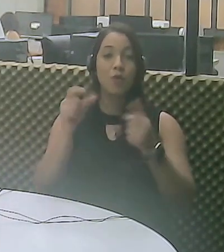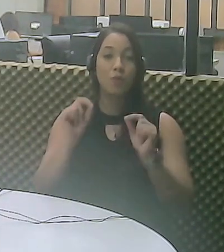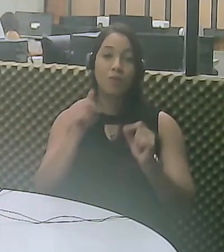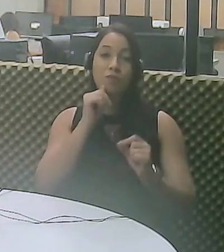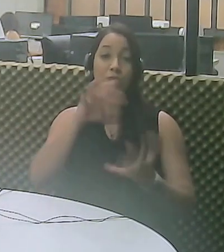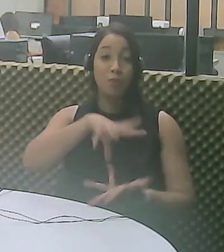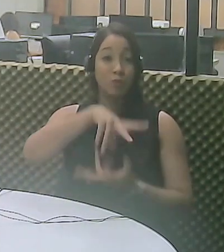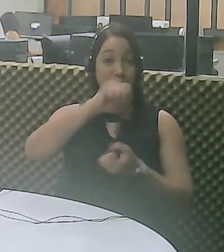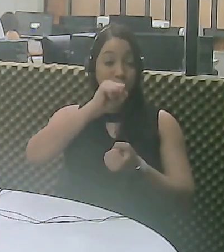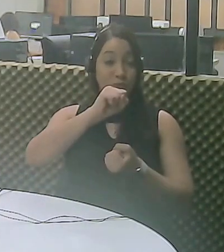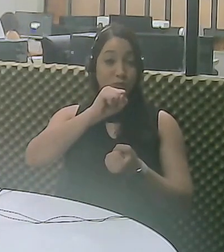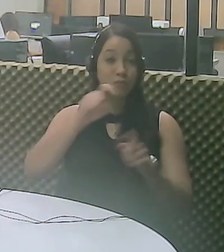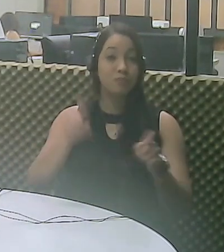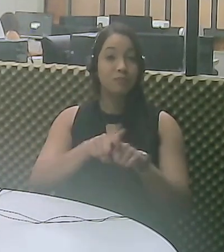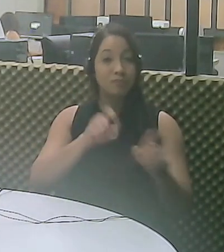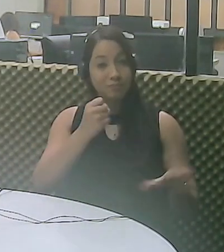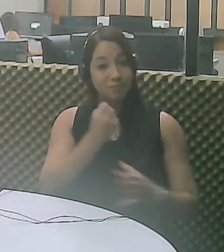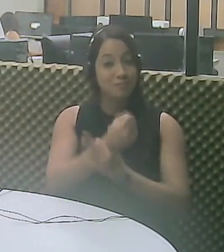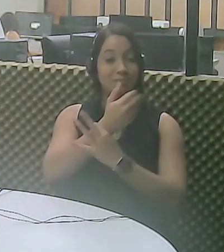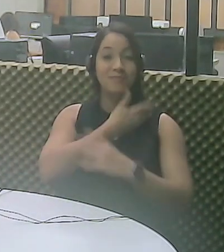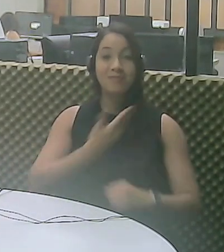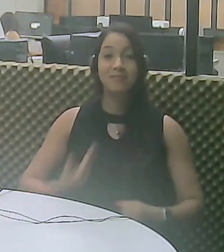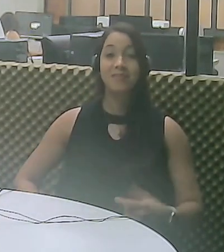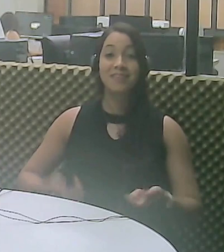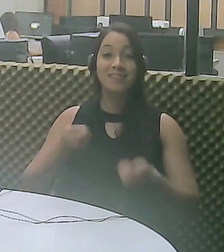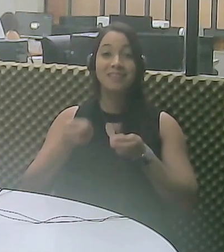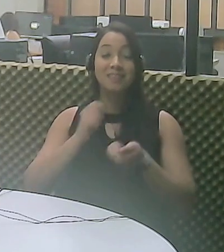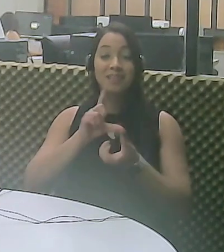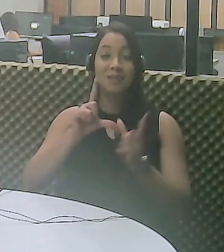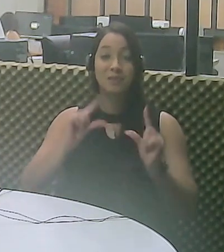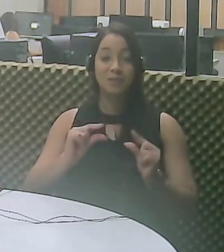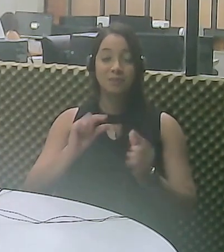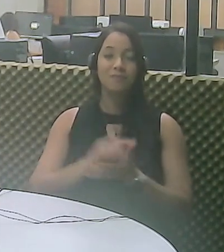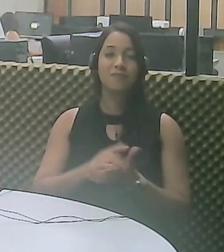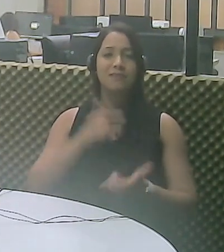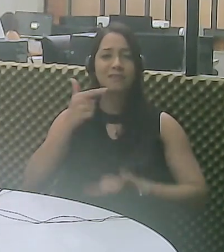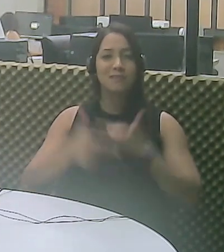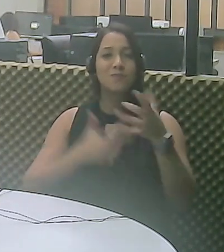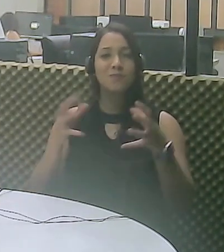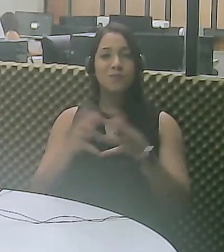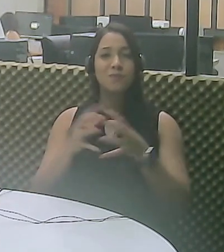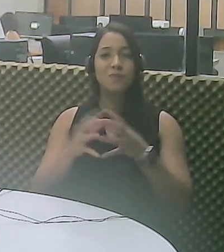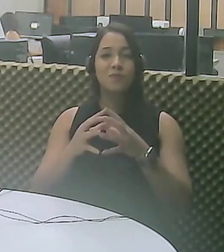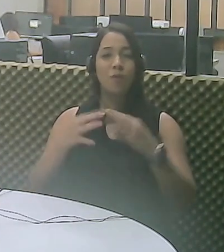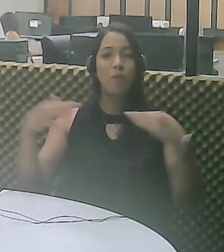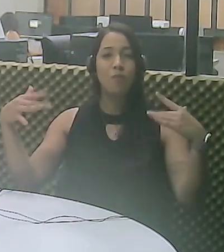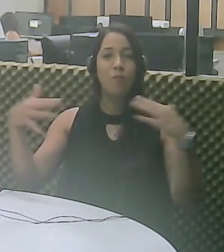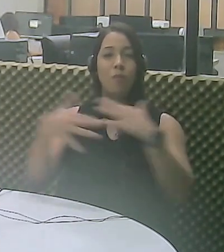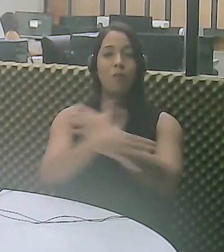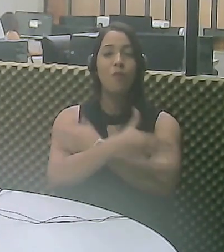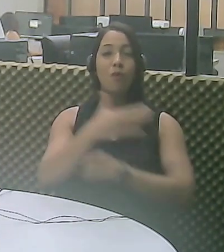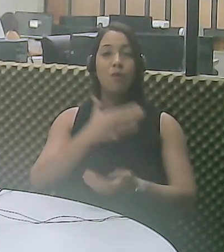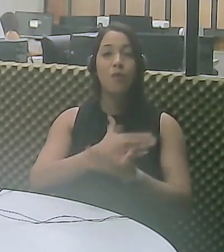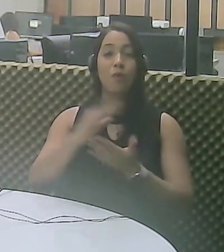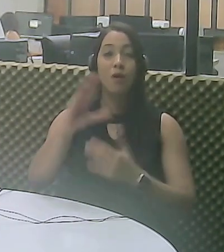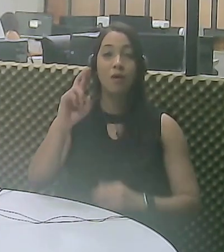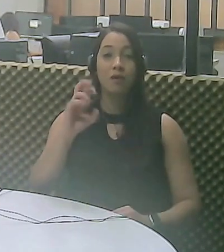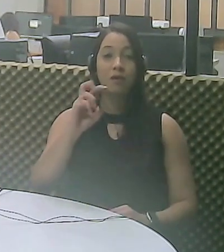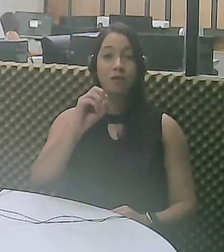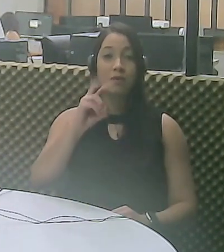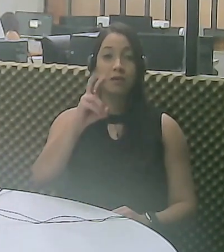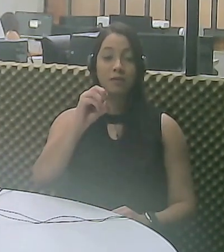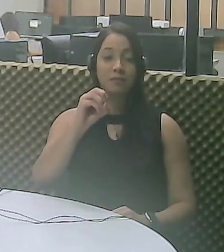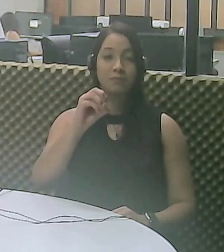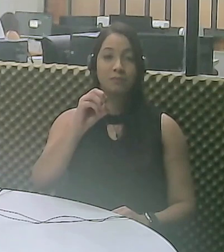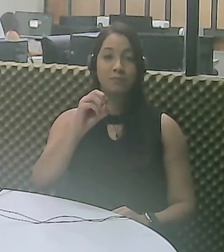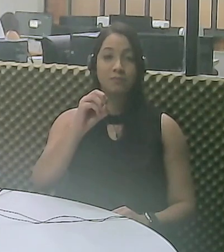como sustentabilidade, segurança pública e economia. O trabalho das equipes na malha viária começou no trevo da